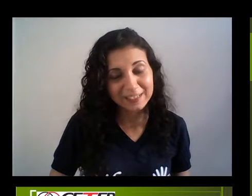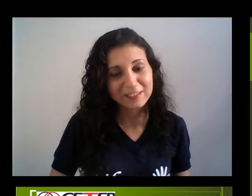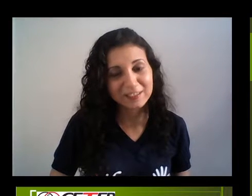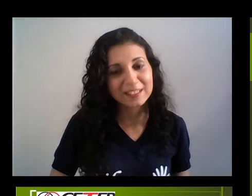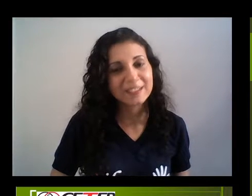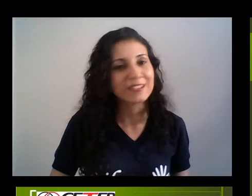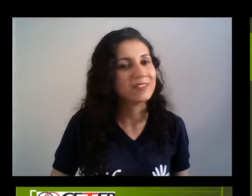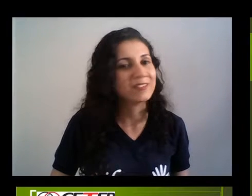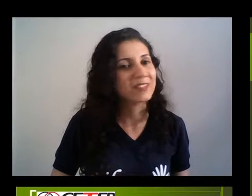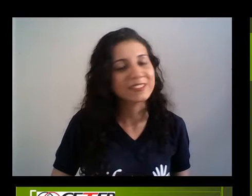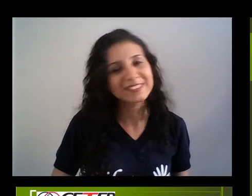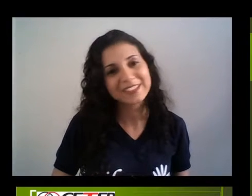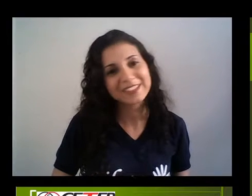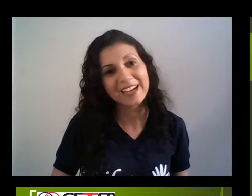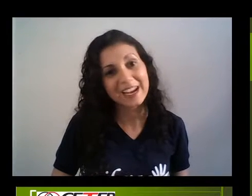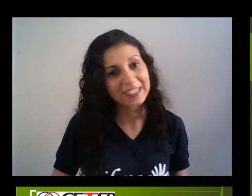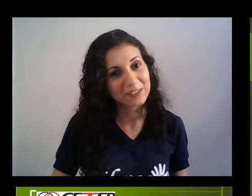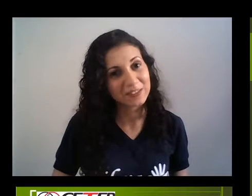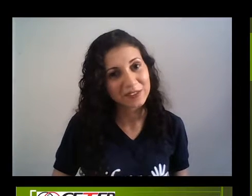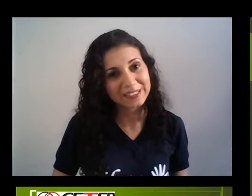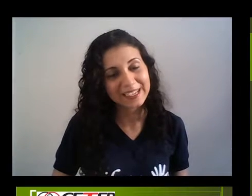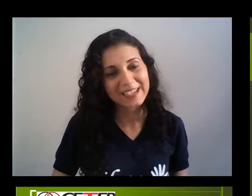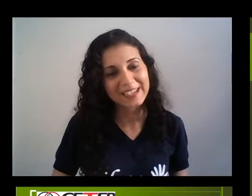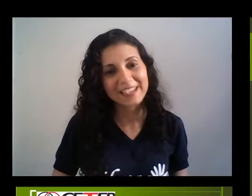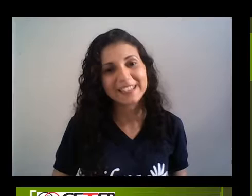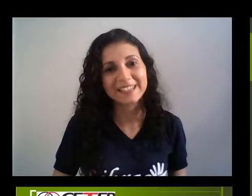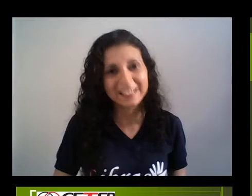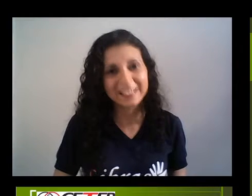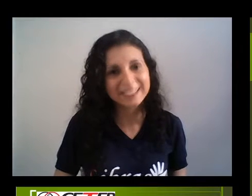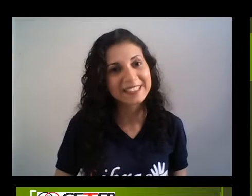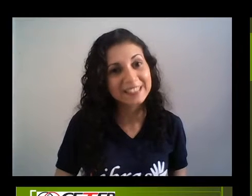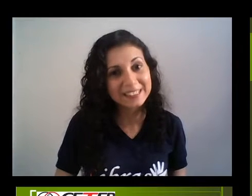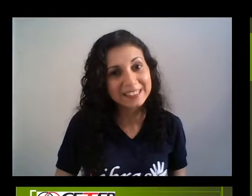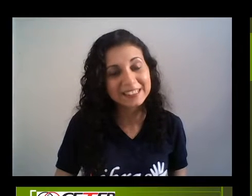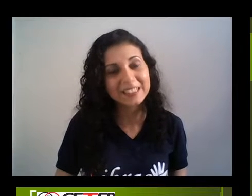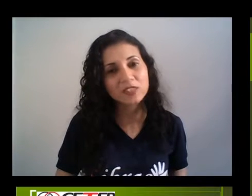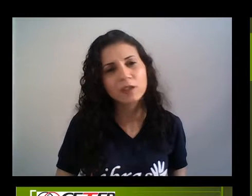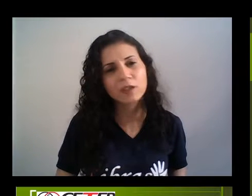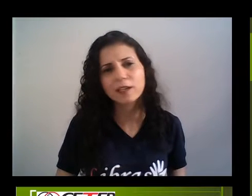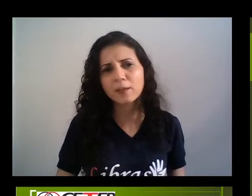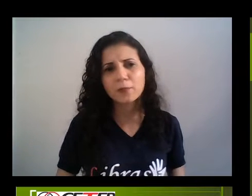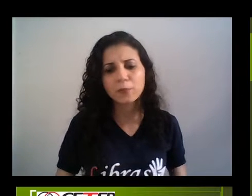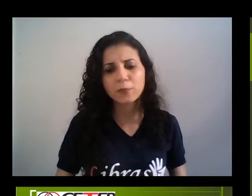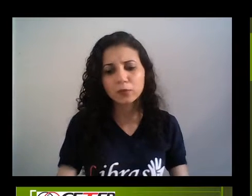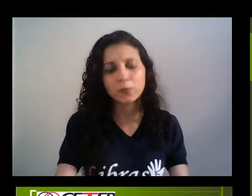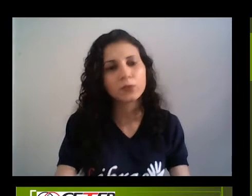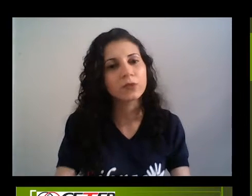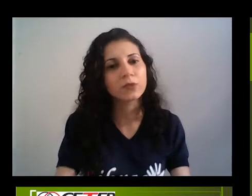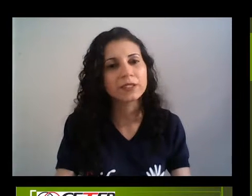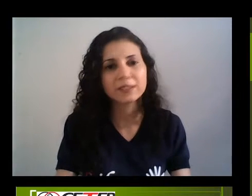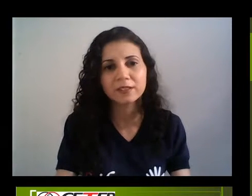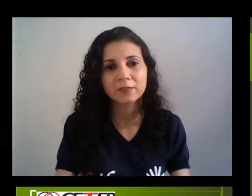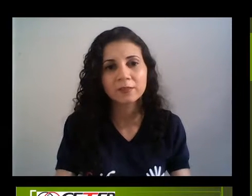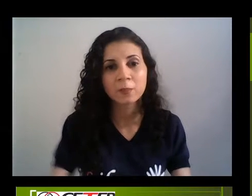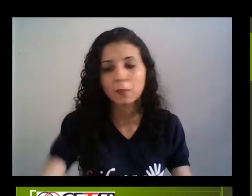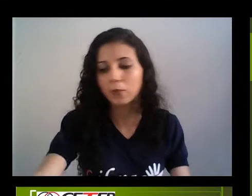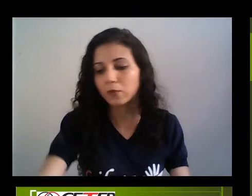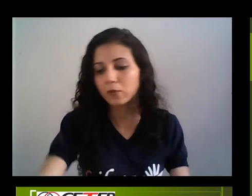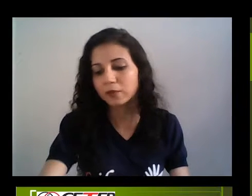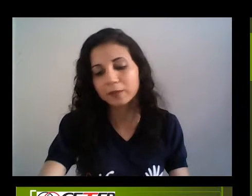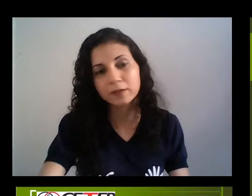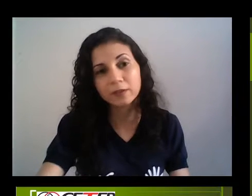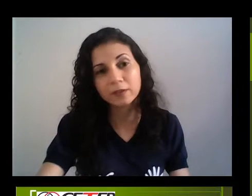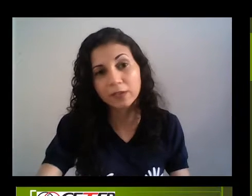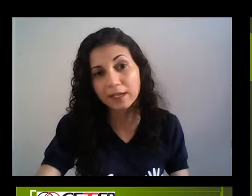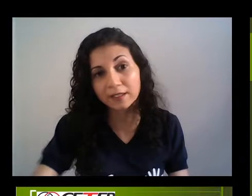A Libras, ela não é uma língua ágrafa, tá? Ela tem escrita sim, só que é muito pouco conhecida.